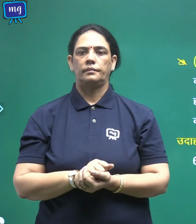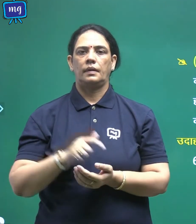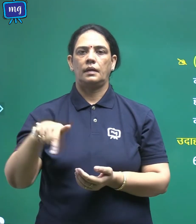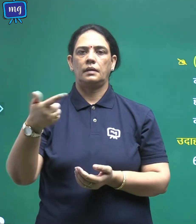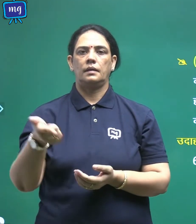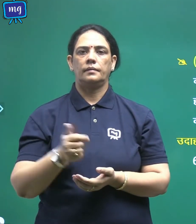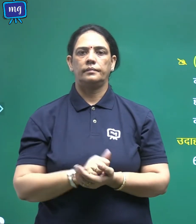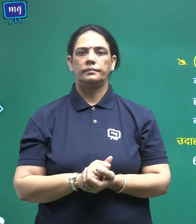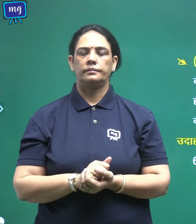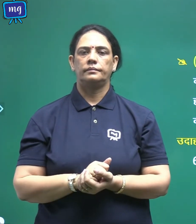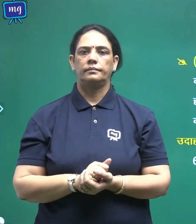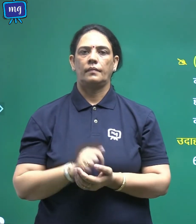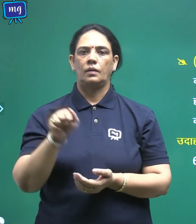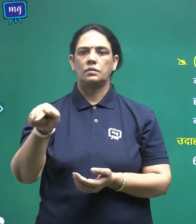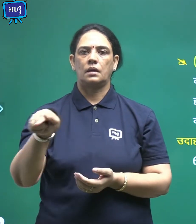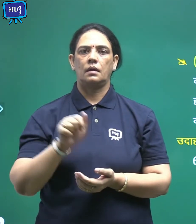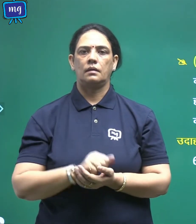यदि उसका